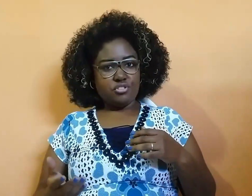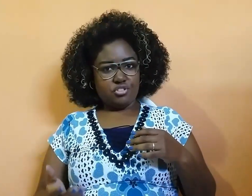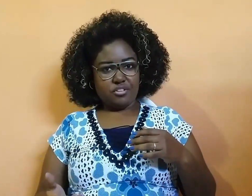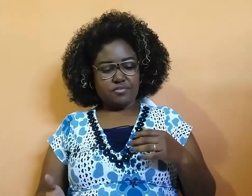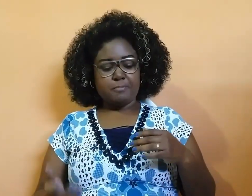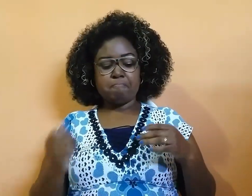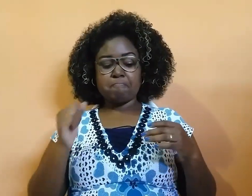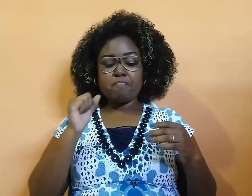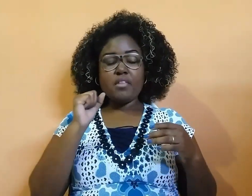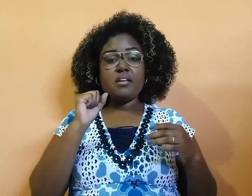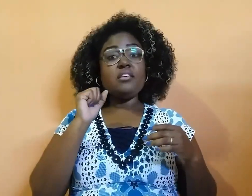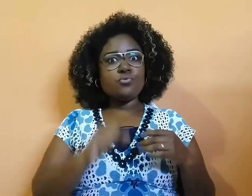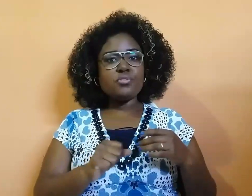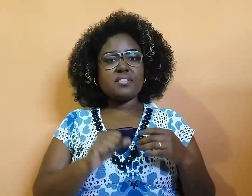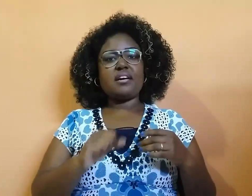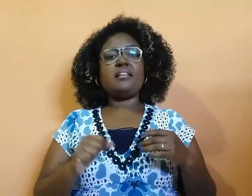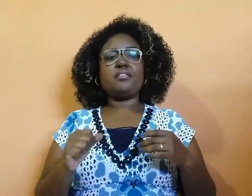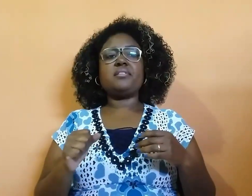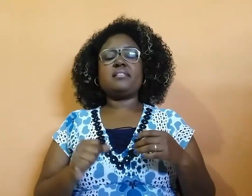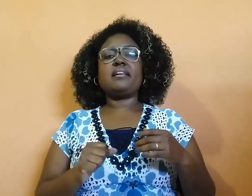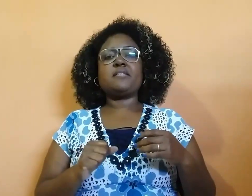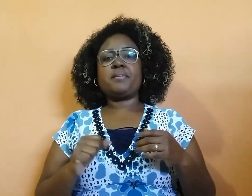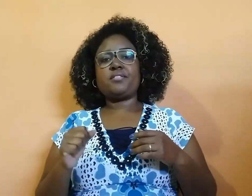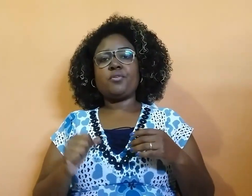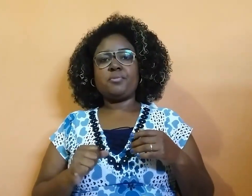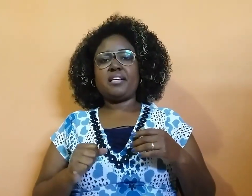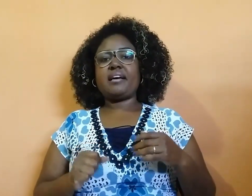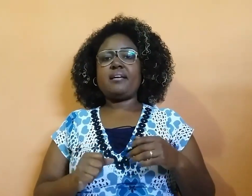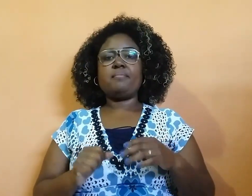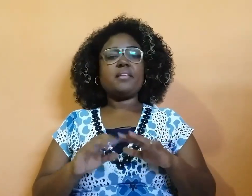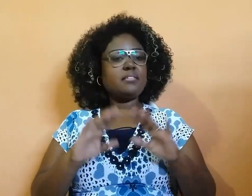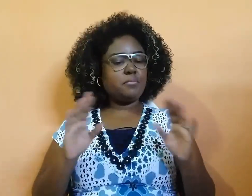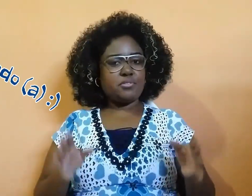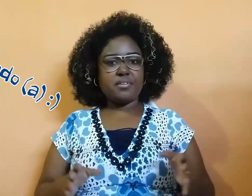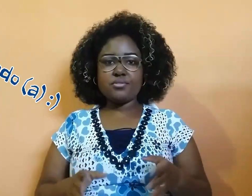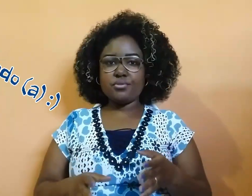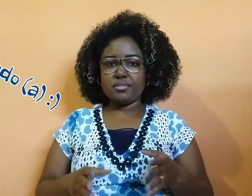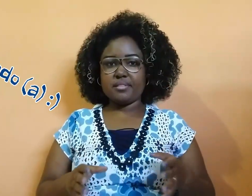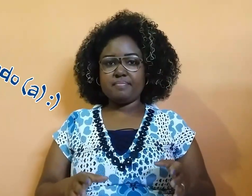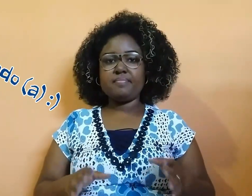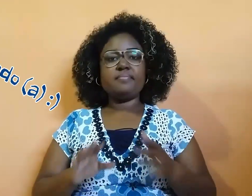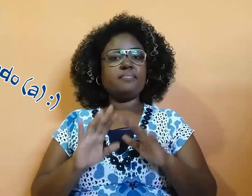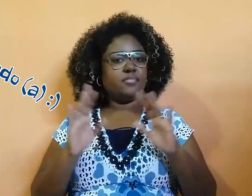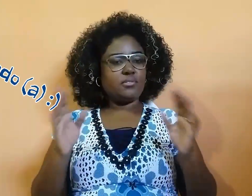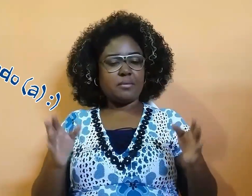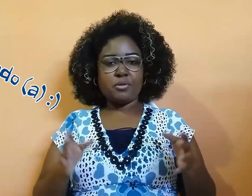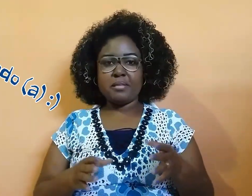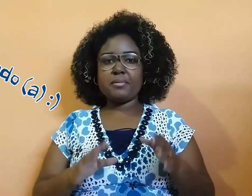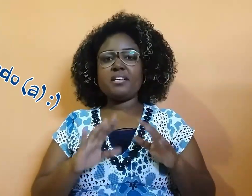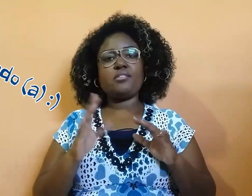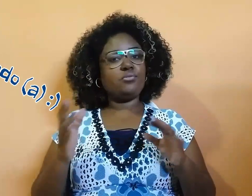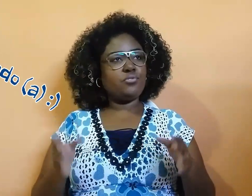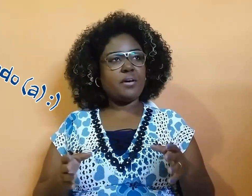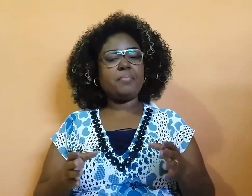auditiva e usa a língua de sinais para se comunicar essa pessoa surda não tem problema nenhum é